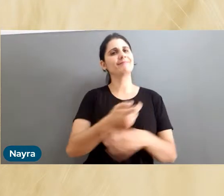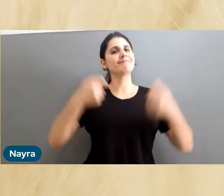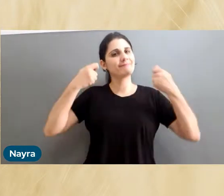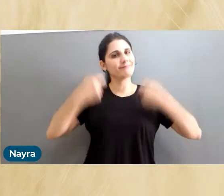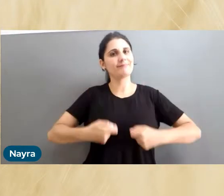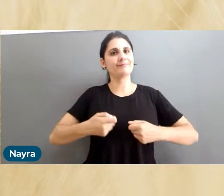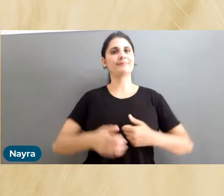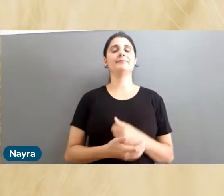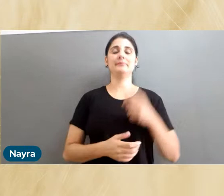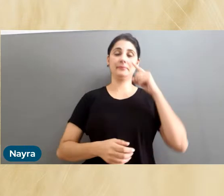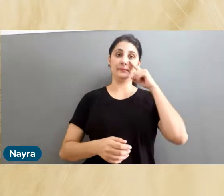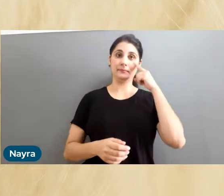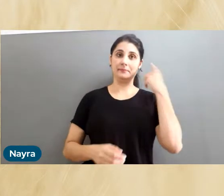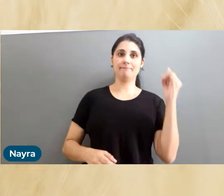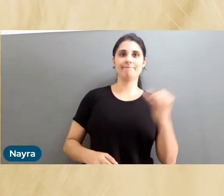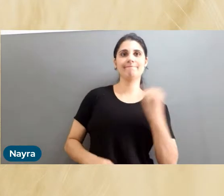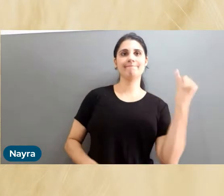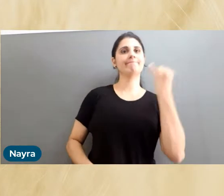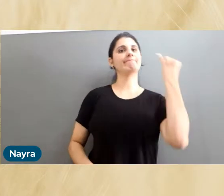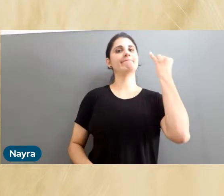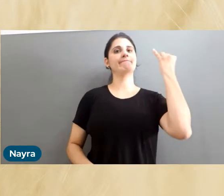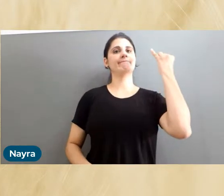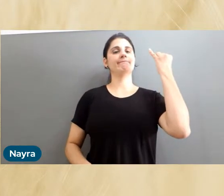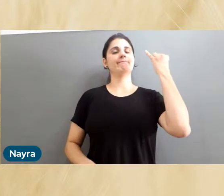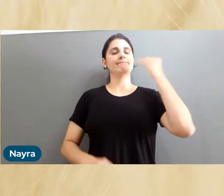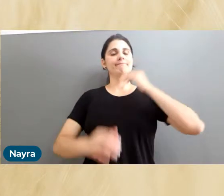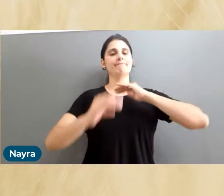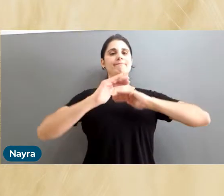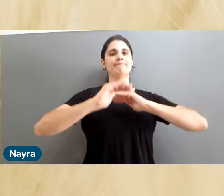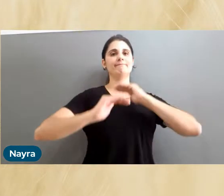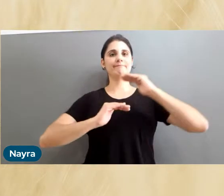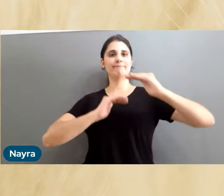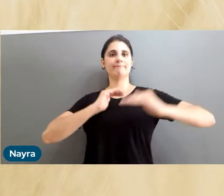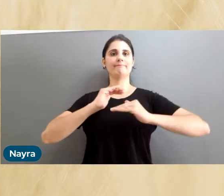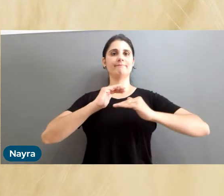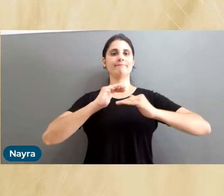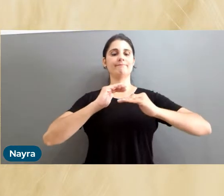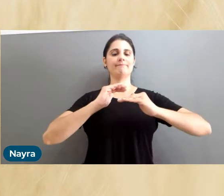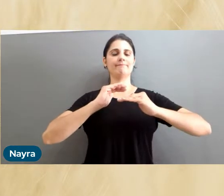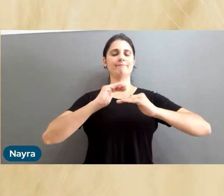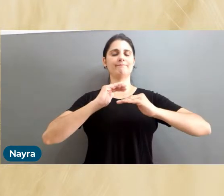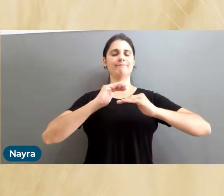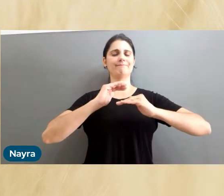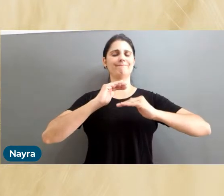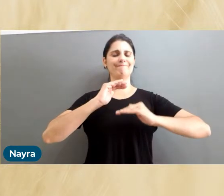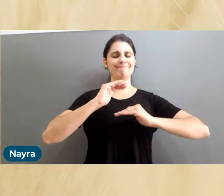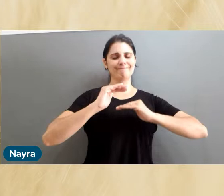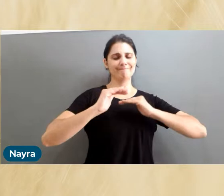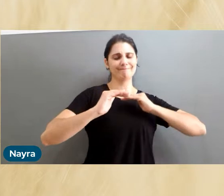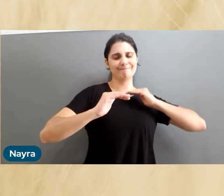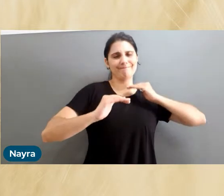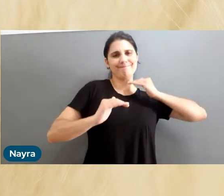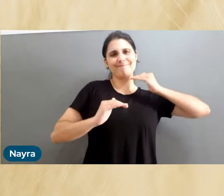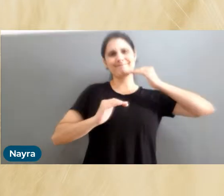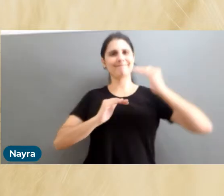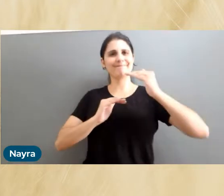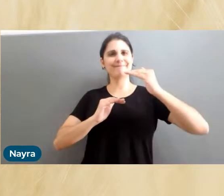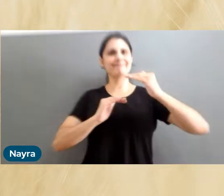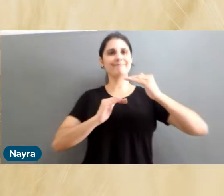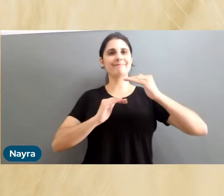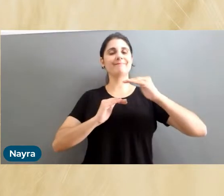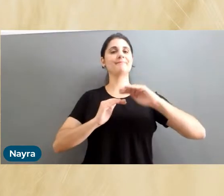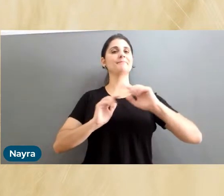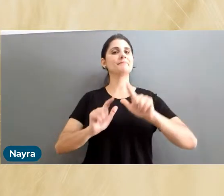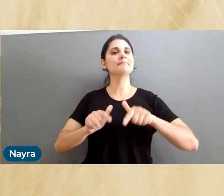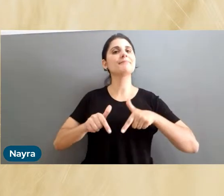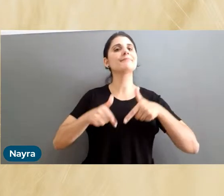a fim de que nós consigamos superar os desafios da atualidade, nos colocando em posição de adentrar um